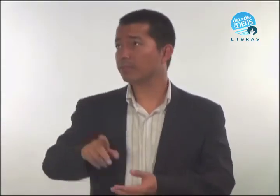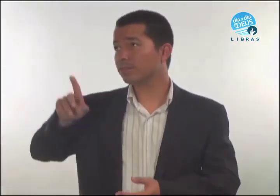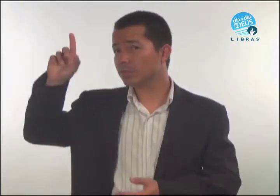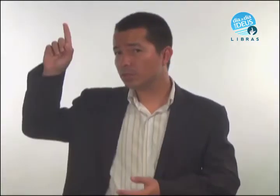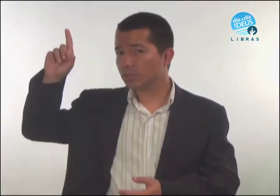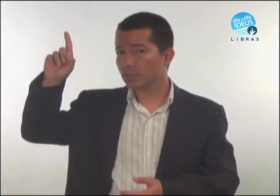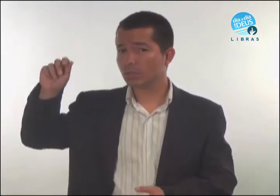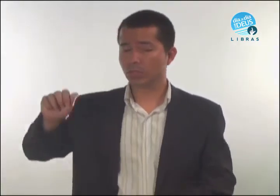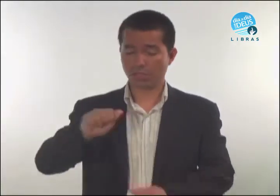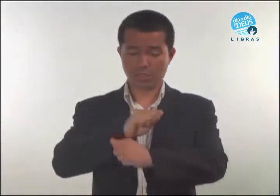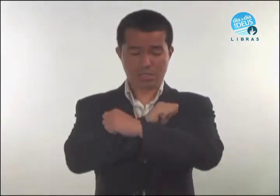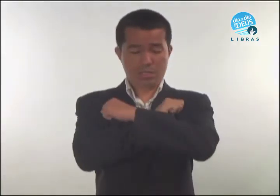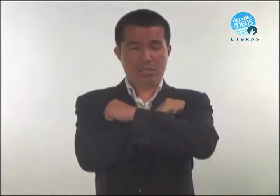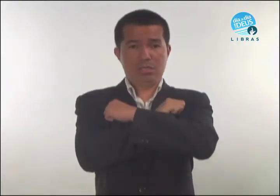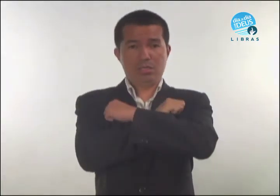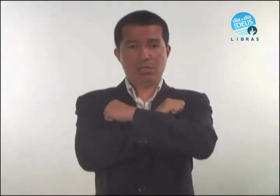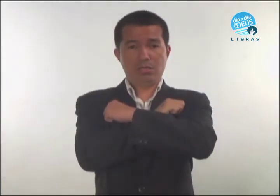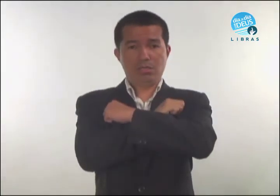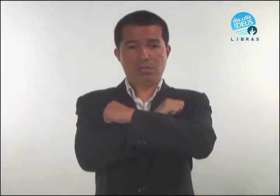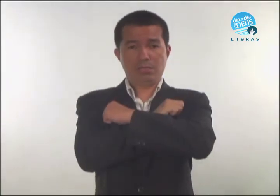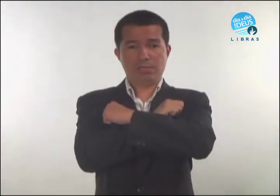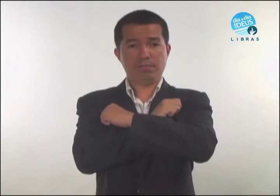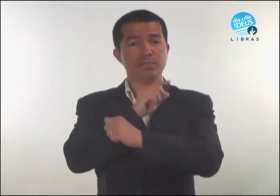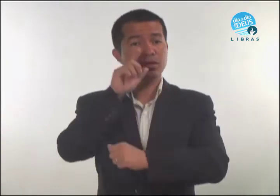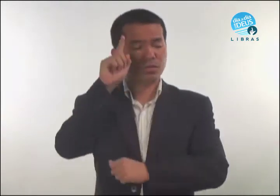Deus julgou Ananias